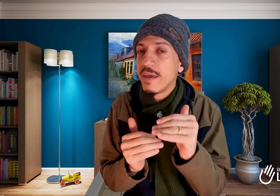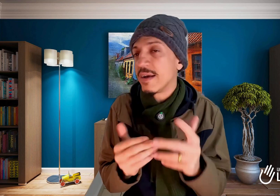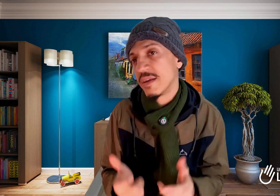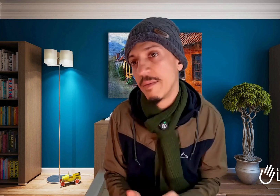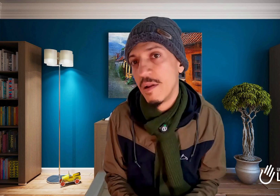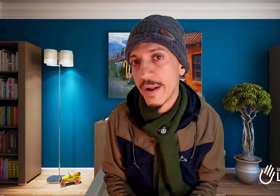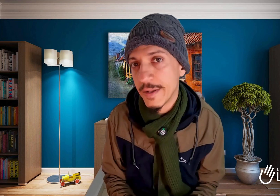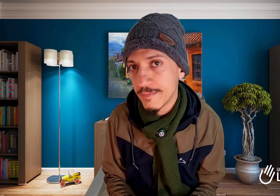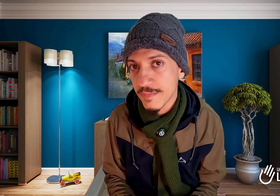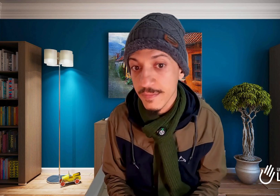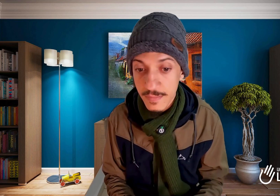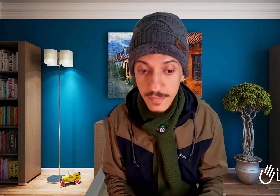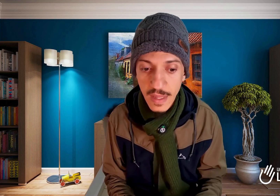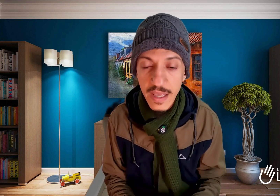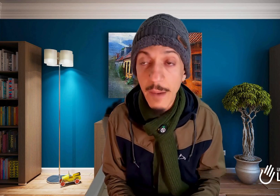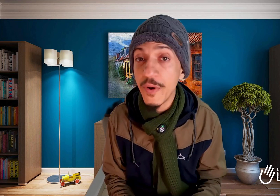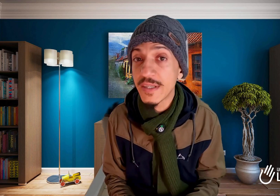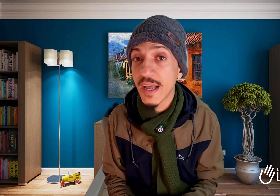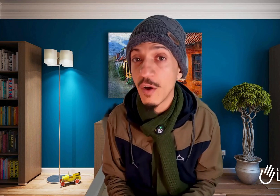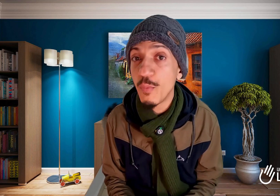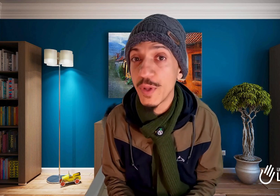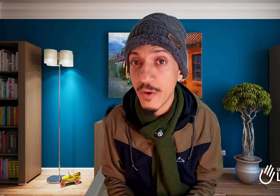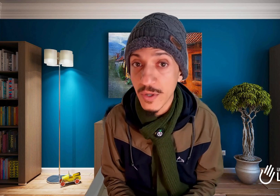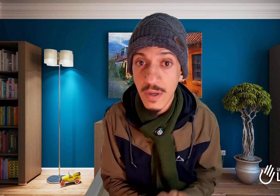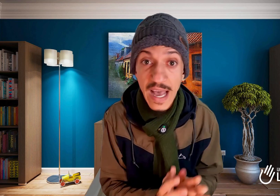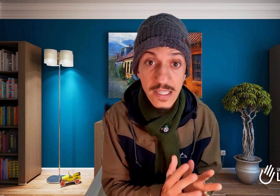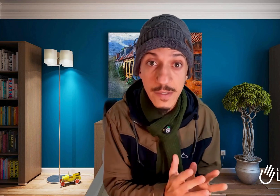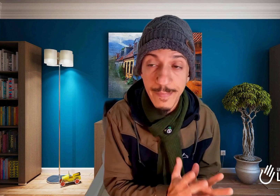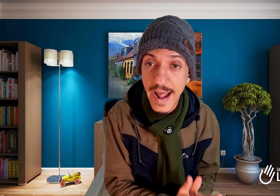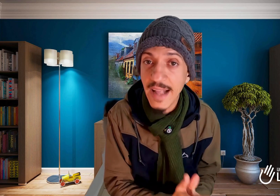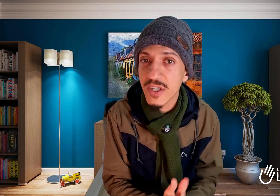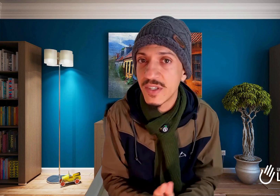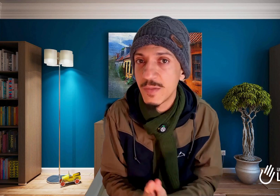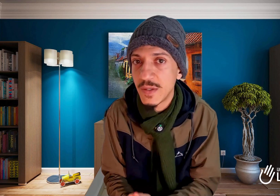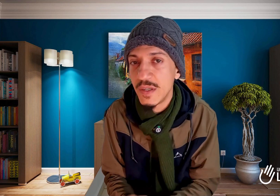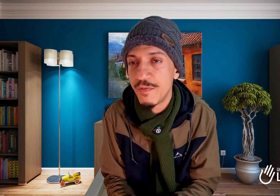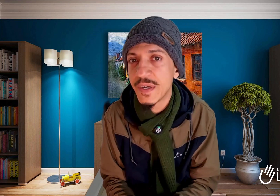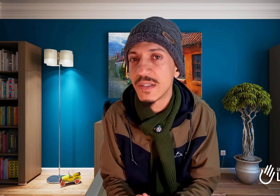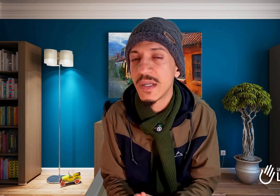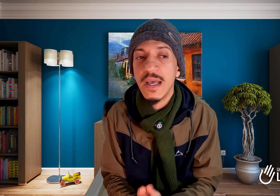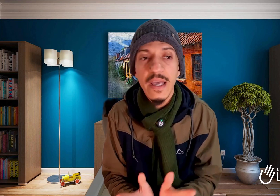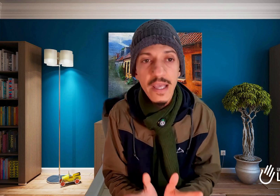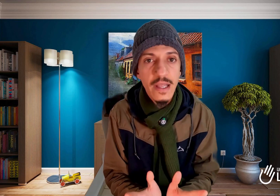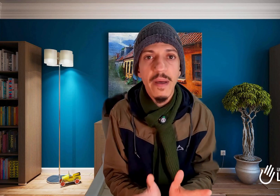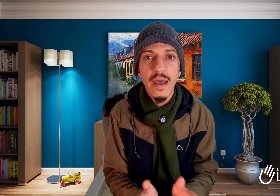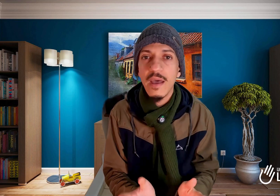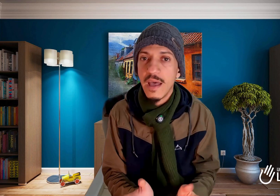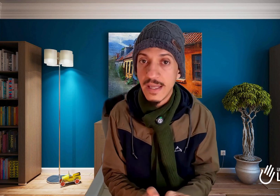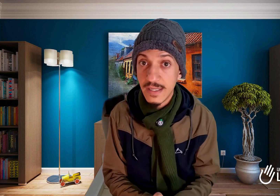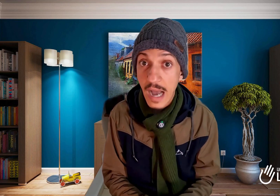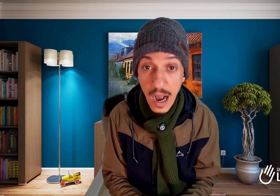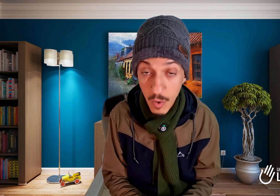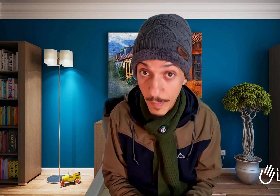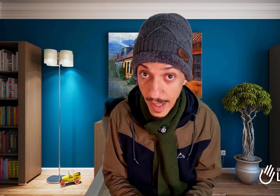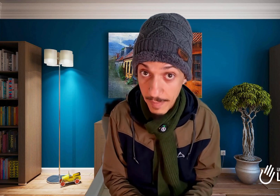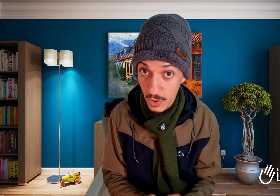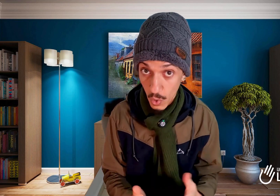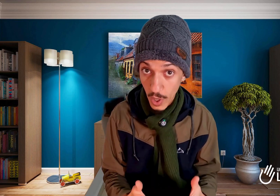está melhorando. E é por isso que é tão poderoso essas práticas específicas e também esse acompanhamento olho no